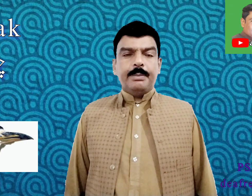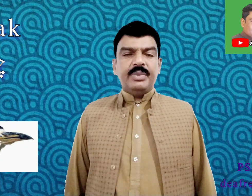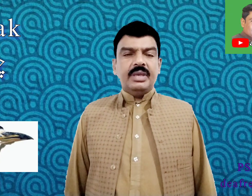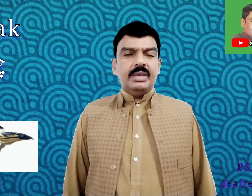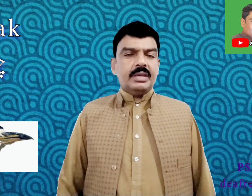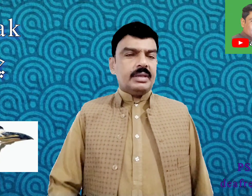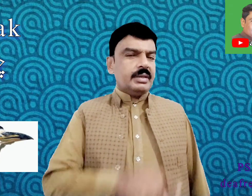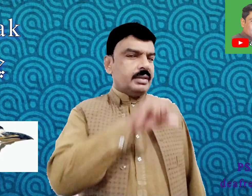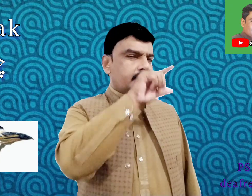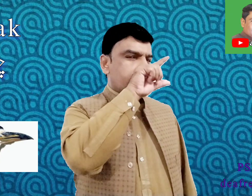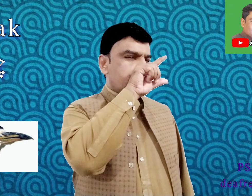बीक,